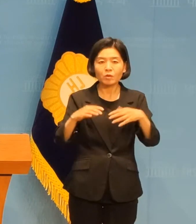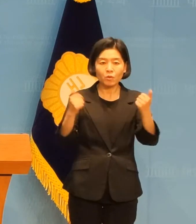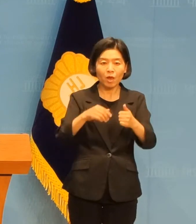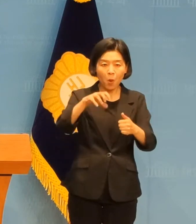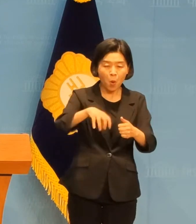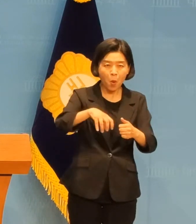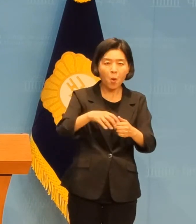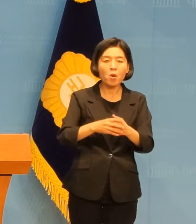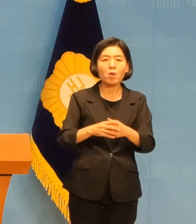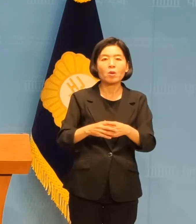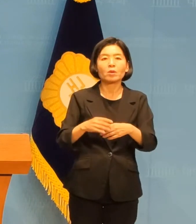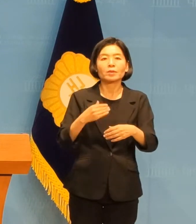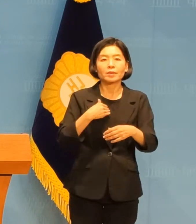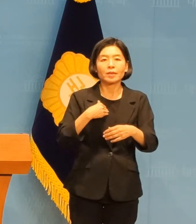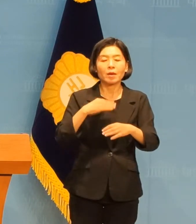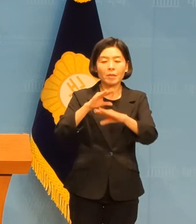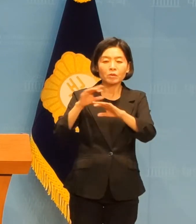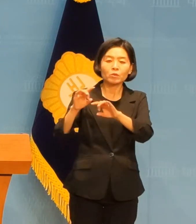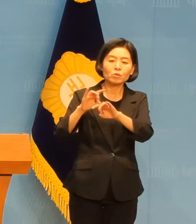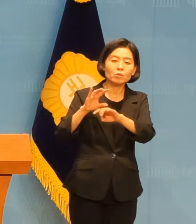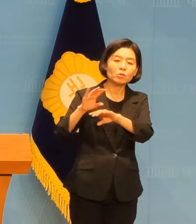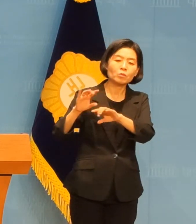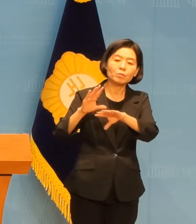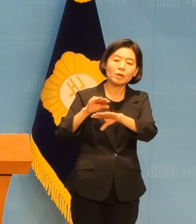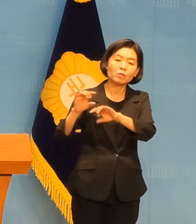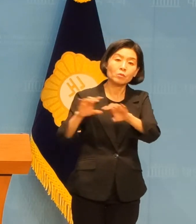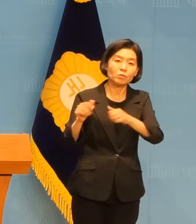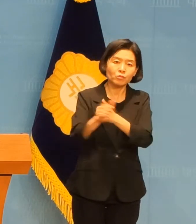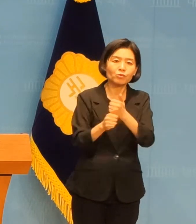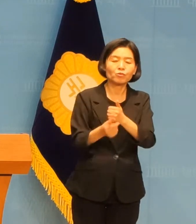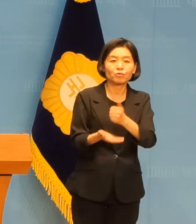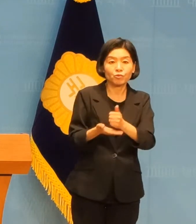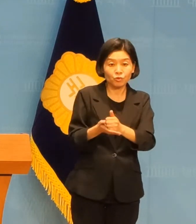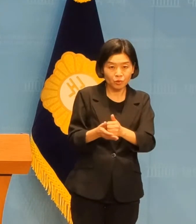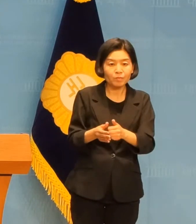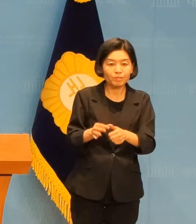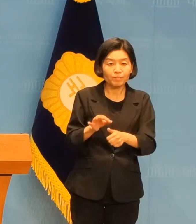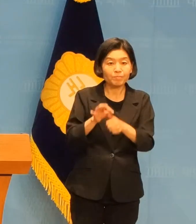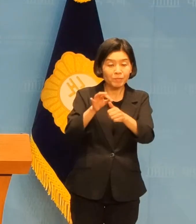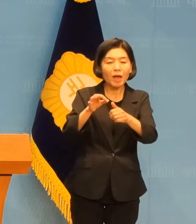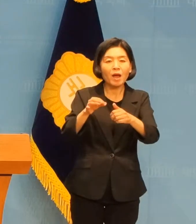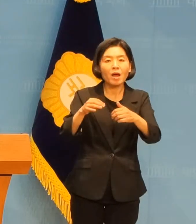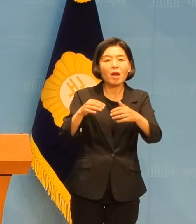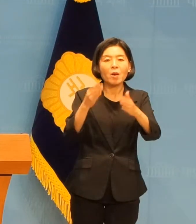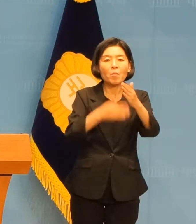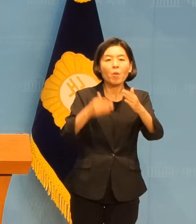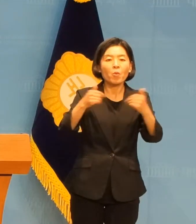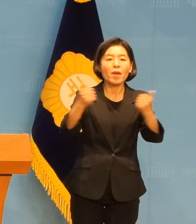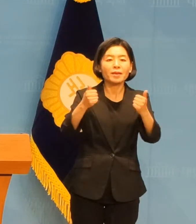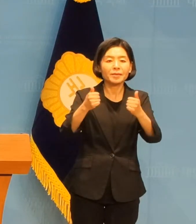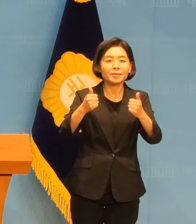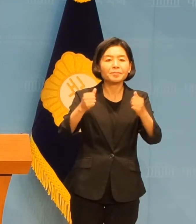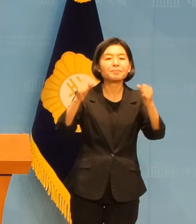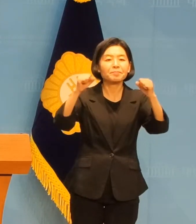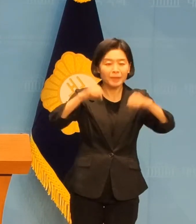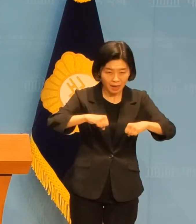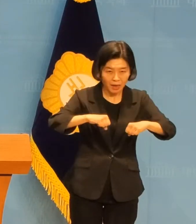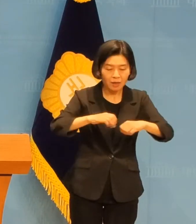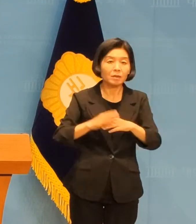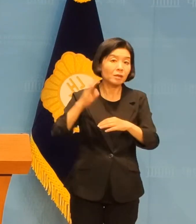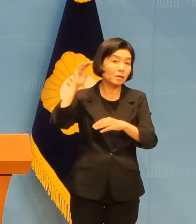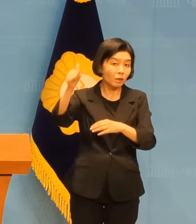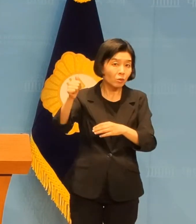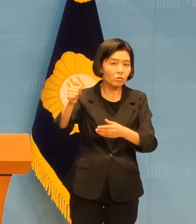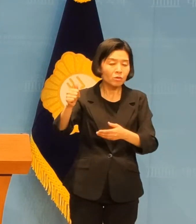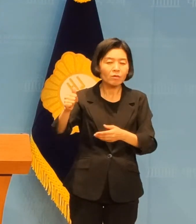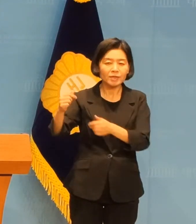추천목 방통위원으로 추천하기로 본회의에서 의결했습니다. 대통령의 임명 절차만 남아